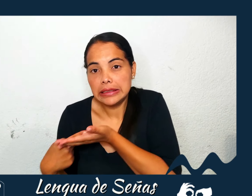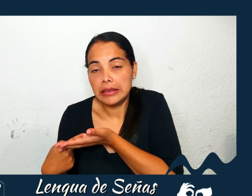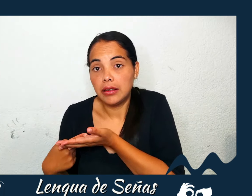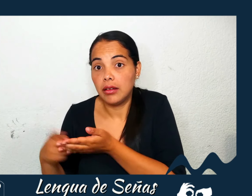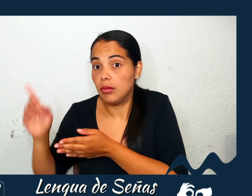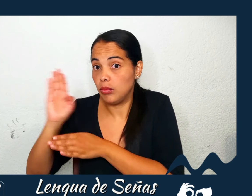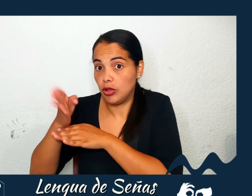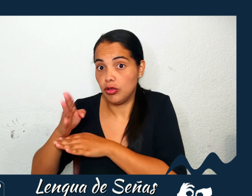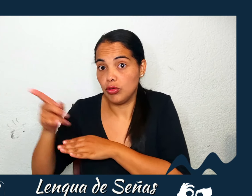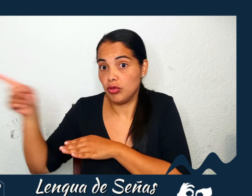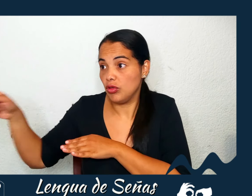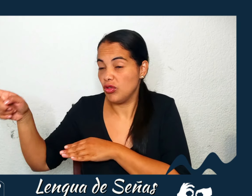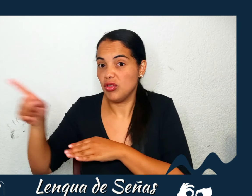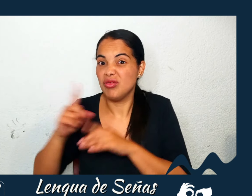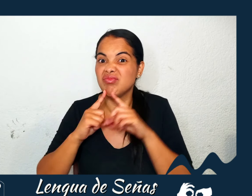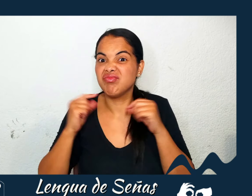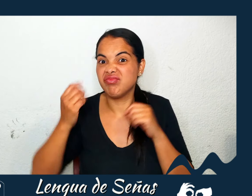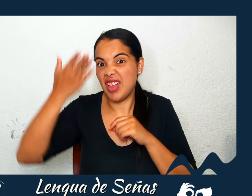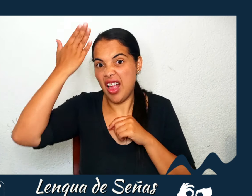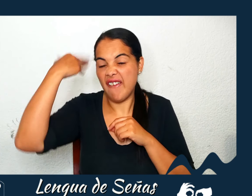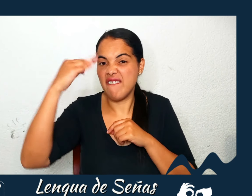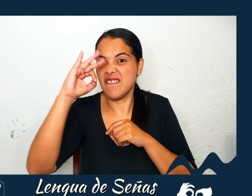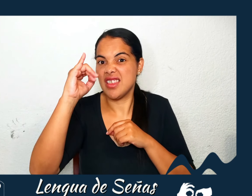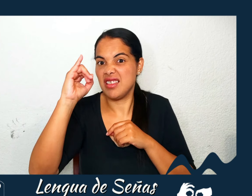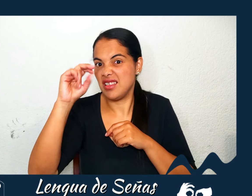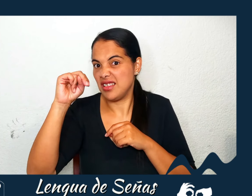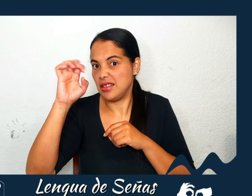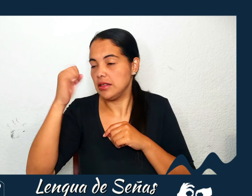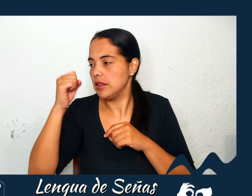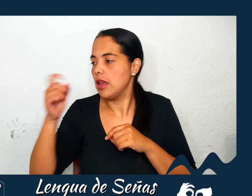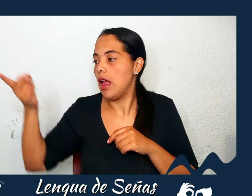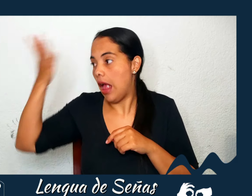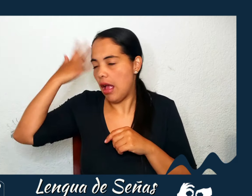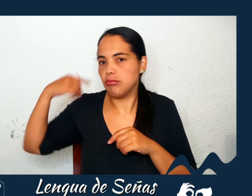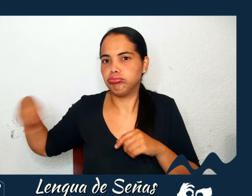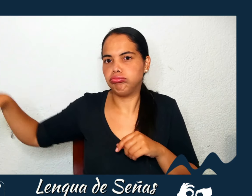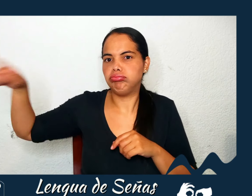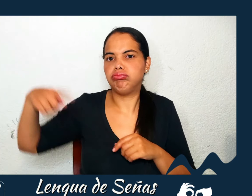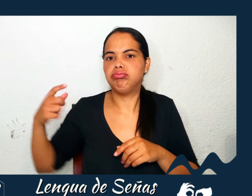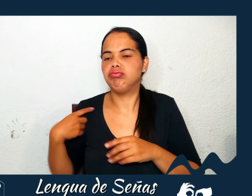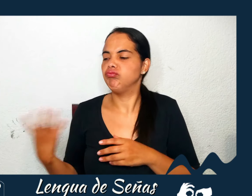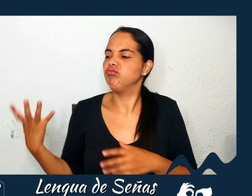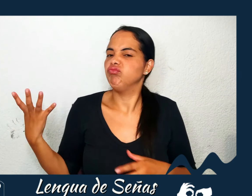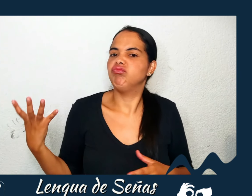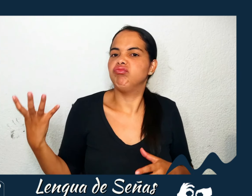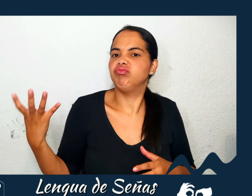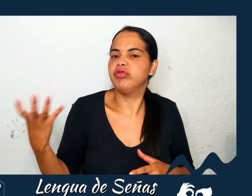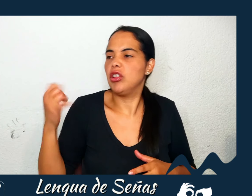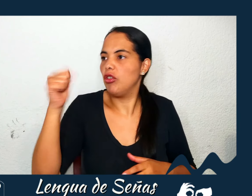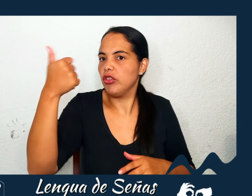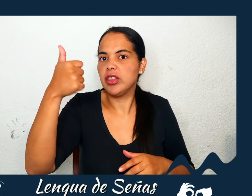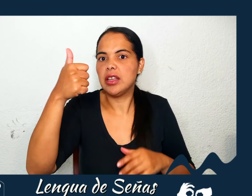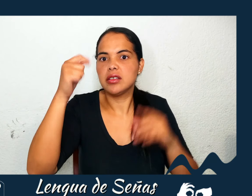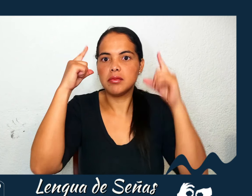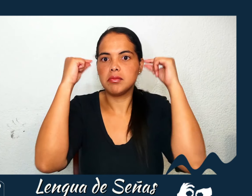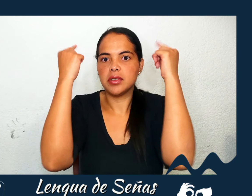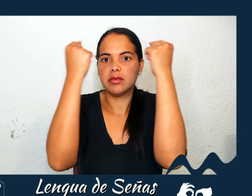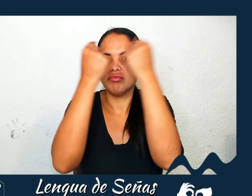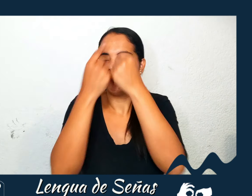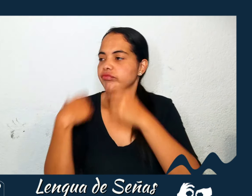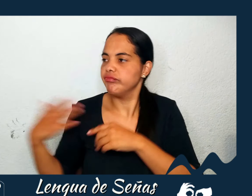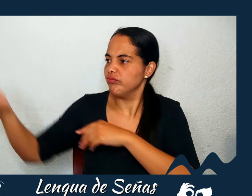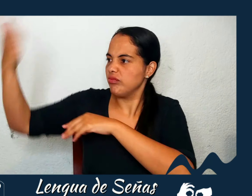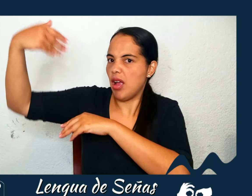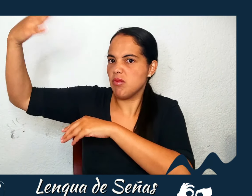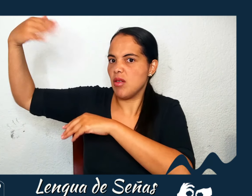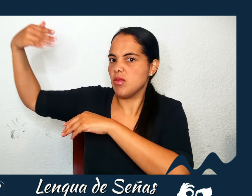grupo, encabezado por el sacerdote Fines, hijo de Eleazar, se va conjunto con 10 príncipes